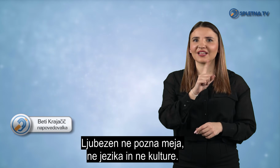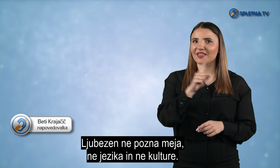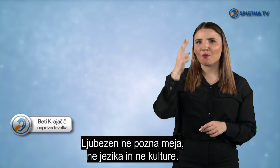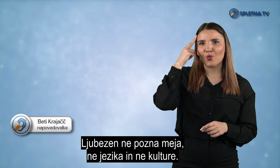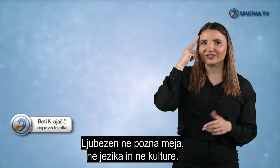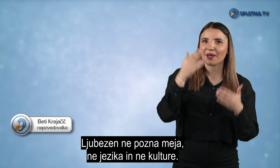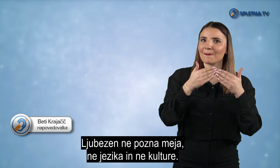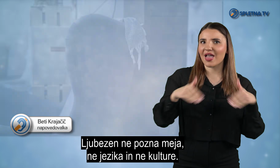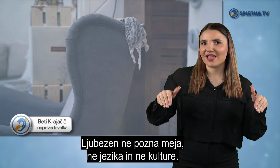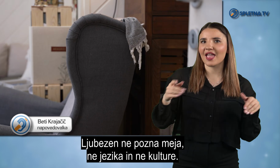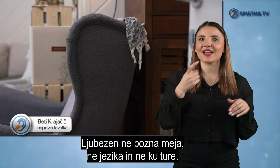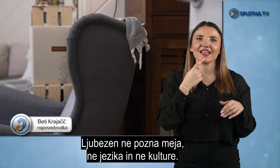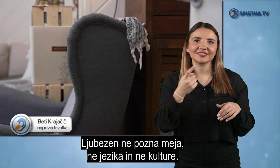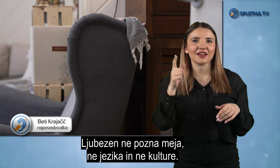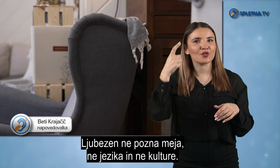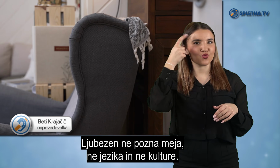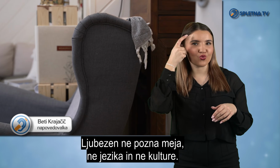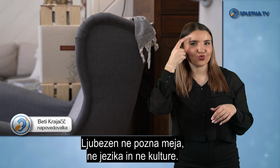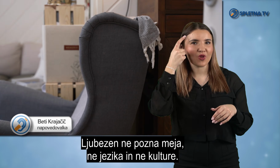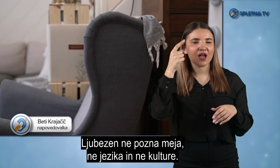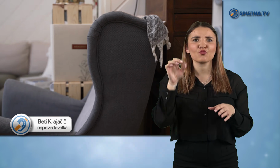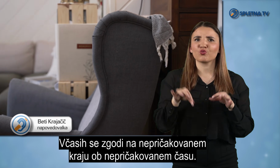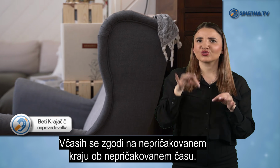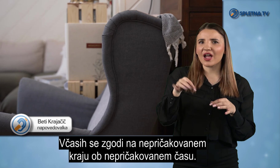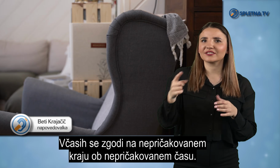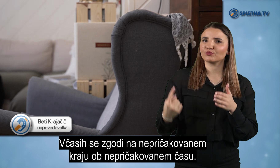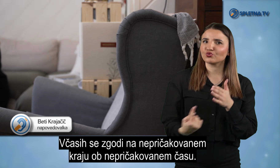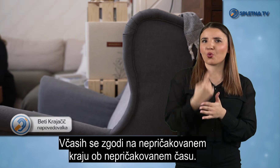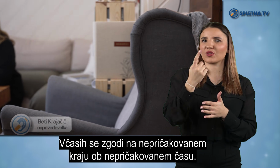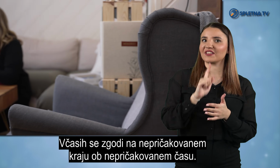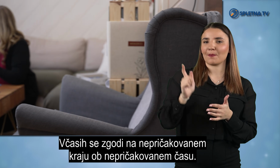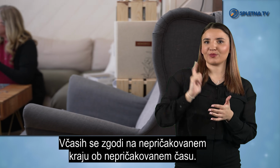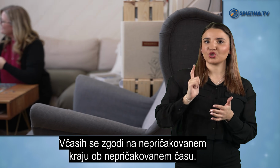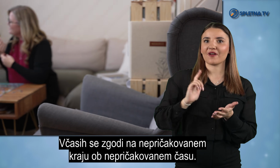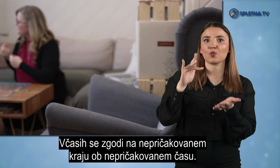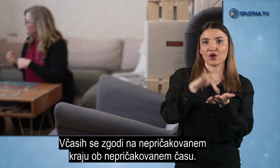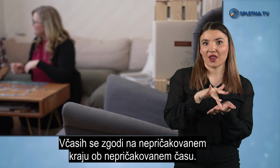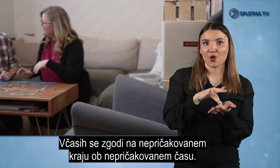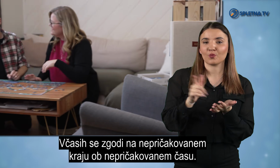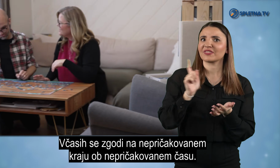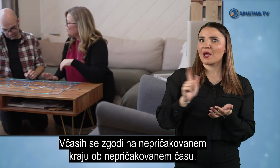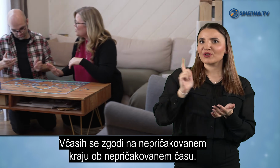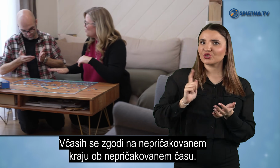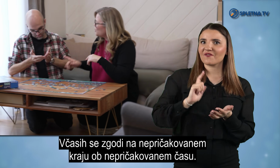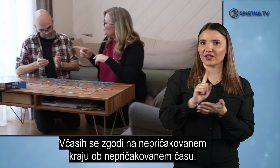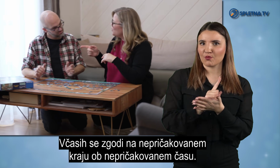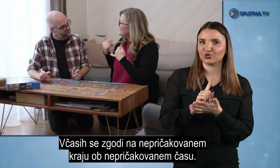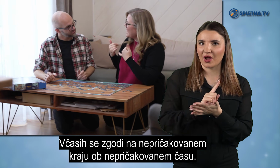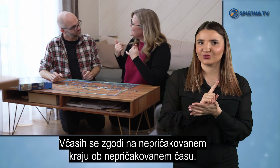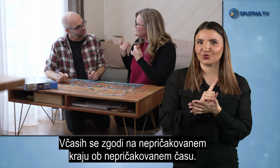Ljubezen ne pozna meja, ne jezika in ne kulture. Včasih se zgodi na nepričakovanem kraju ob nepričakovanem času.